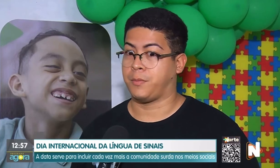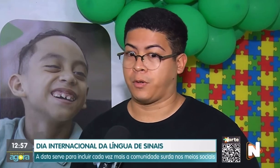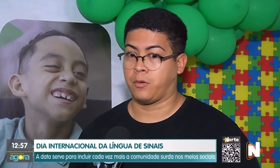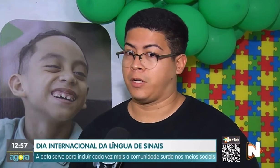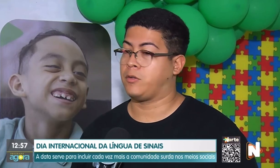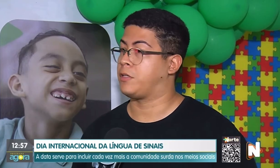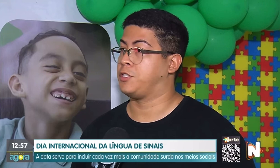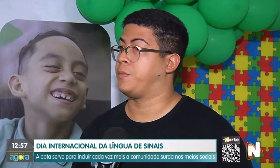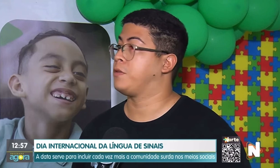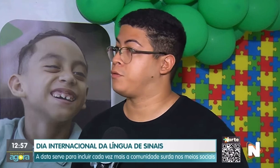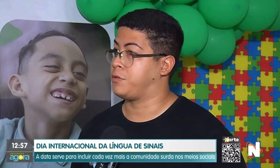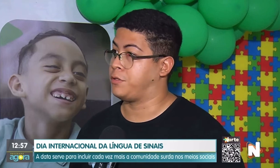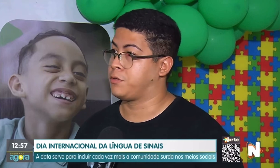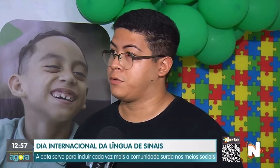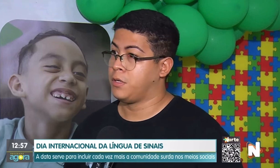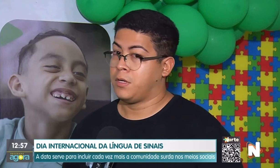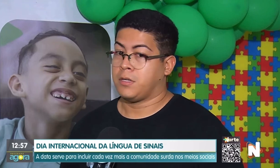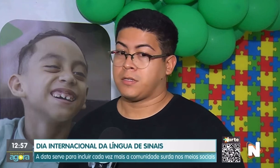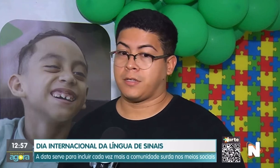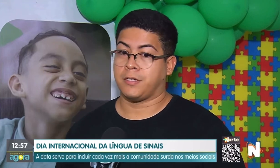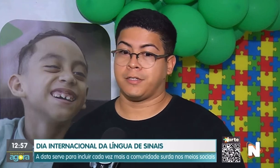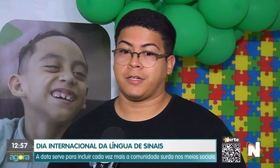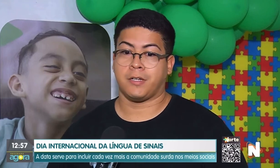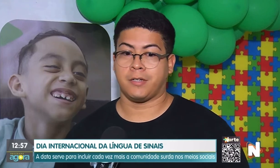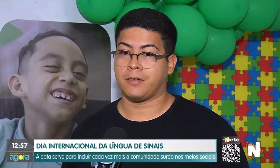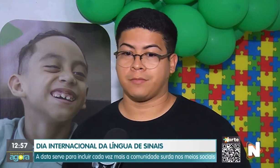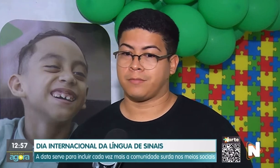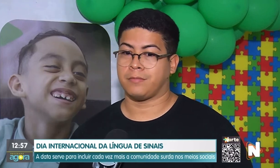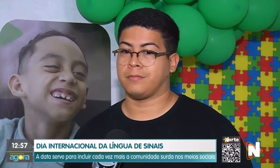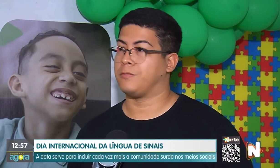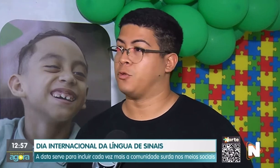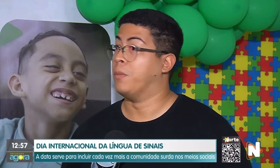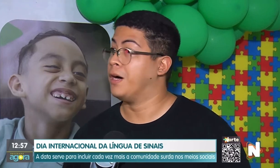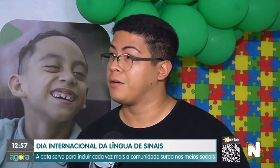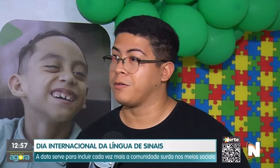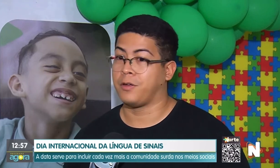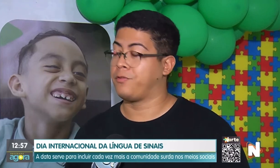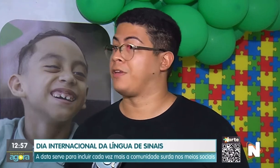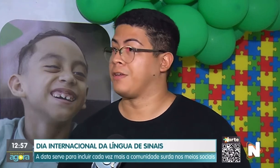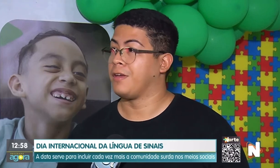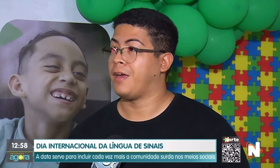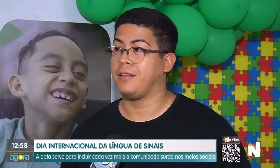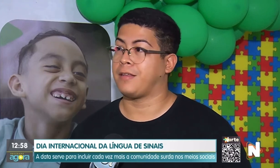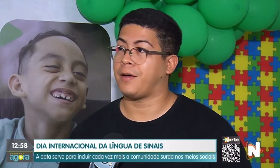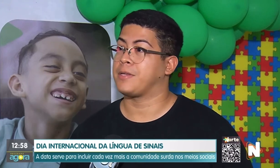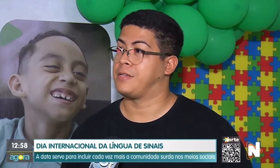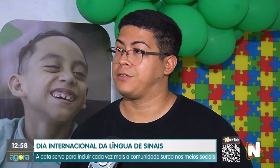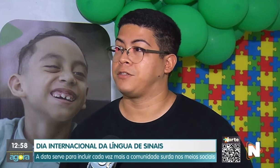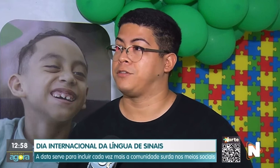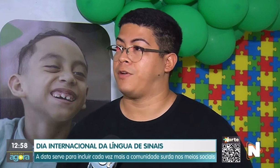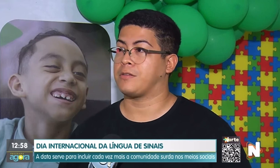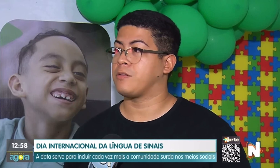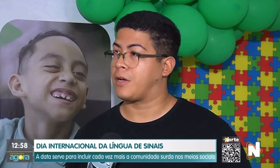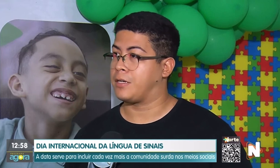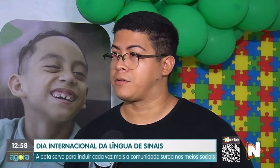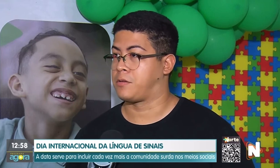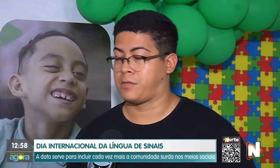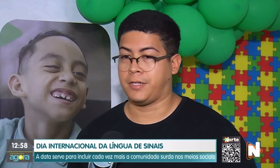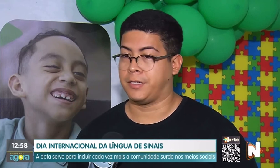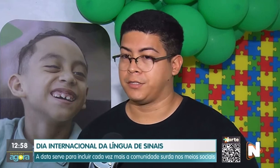seja procurando atendimento jurídico, seja no banco, enfim Ele está presente em diversos locais da sociedade